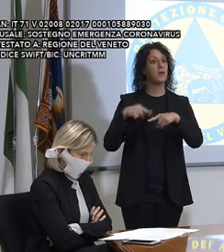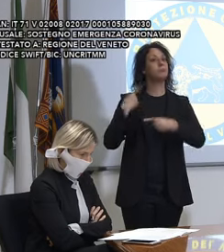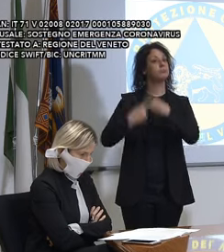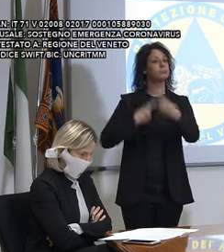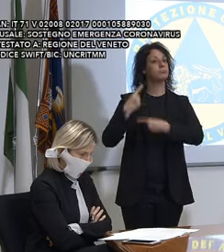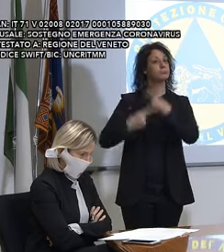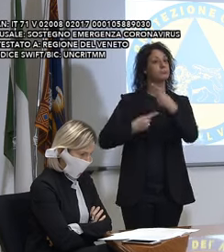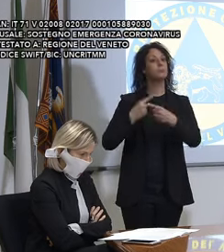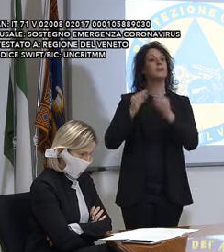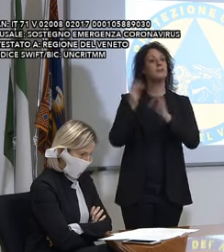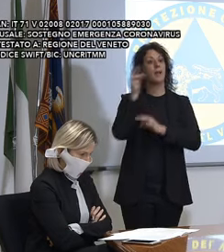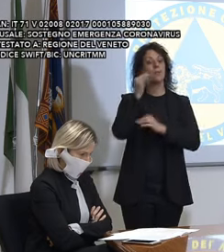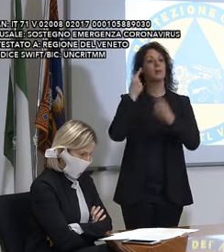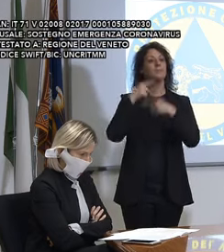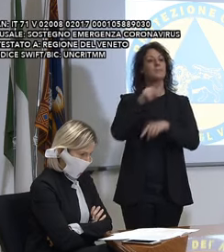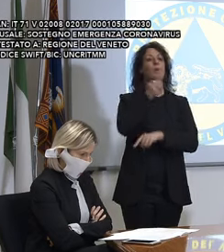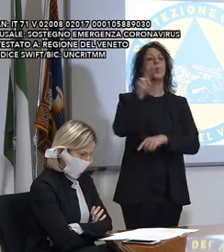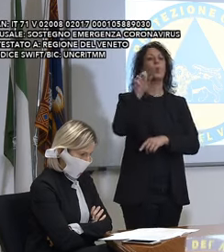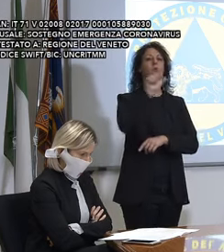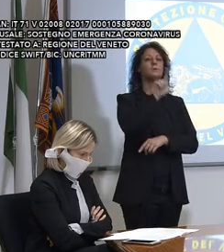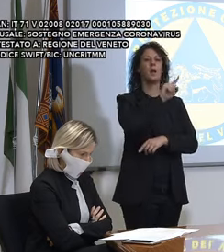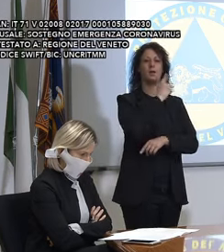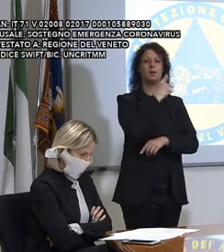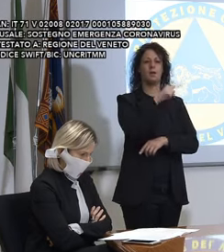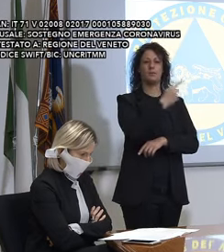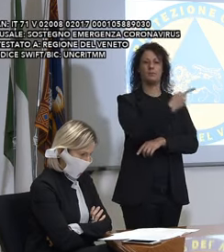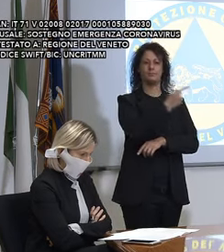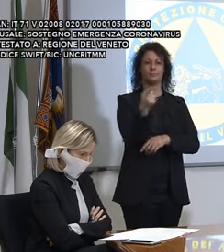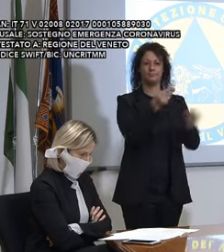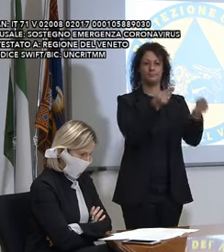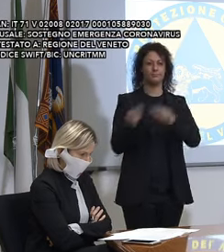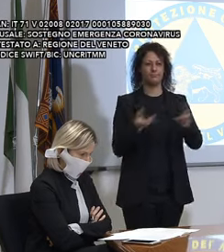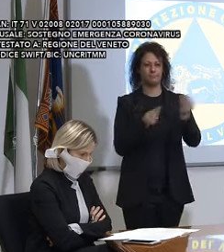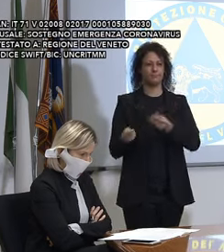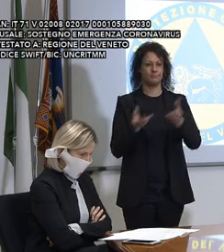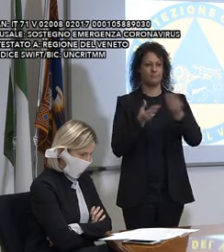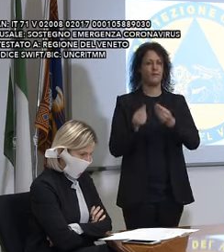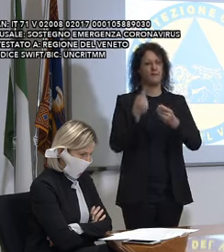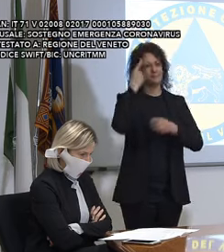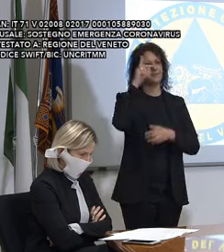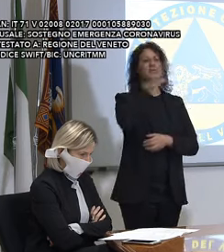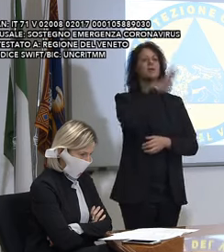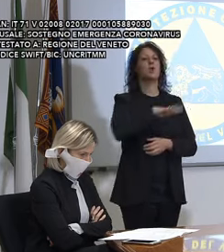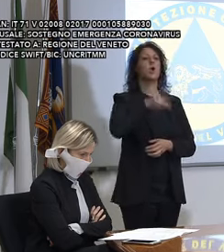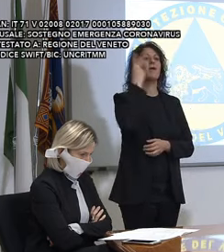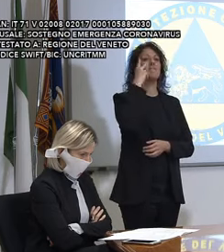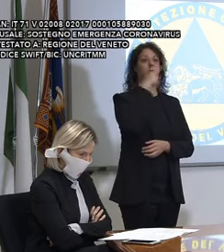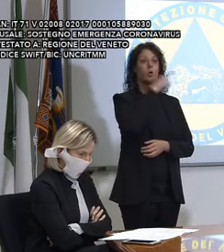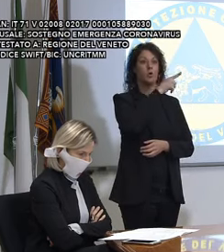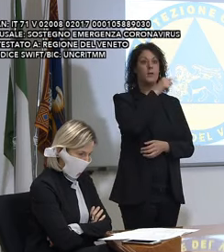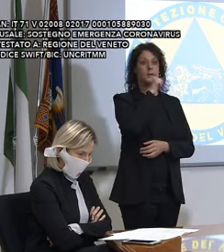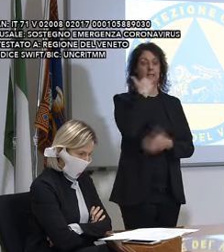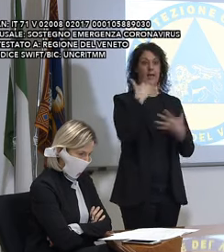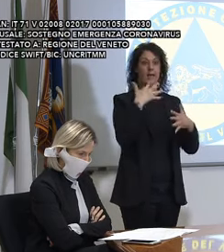alle ULS che sono più in difficoltà, che magari hanno bisogno di fare, pensate il veronese, più tamponi della loro capacità e quindi